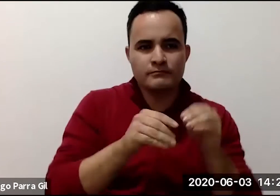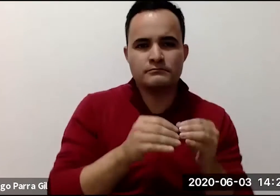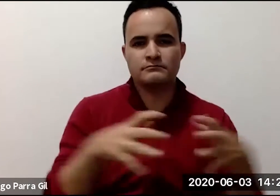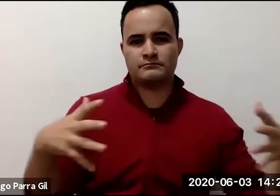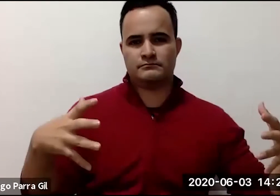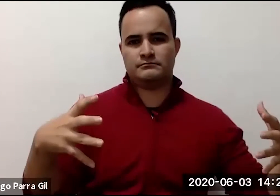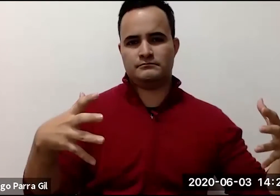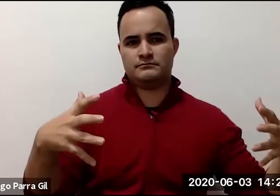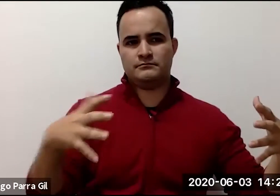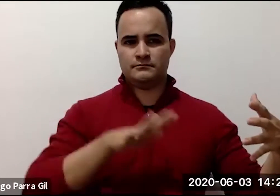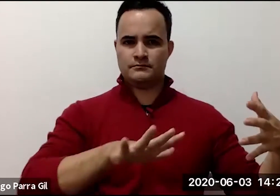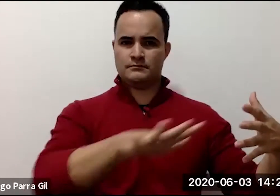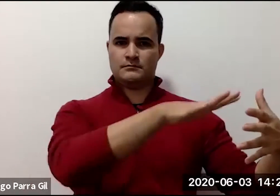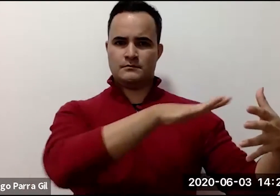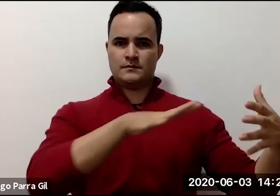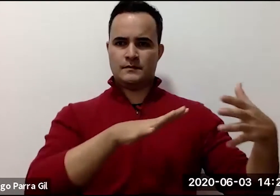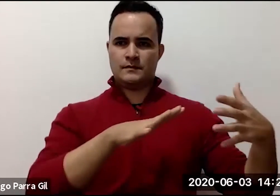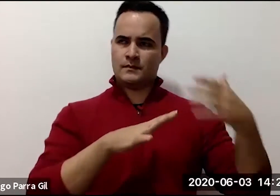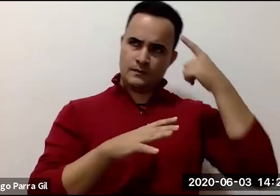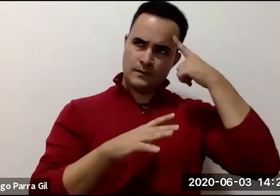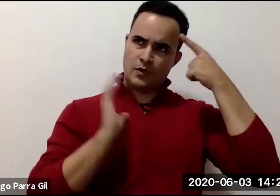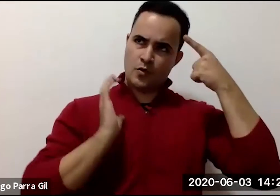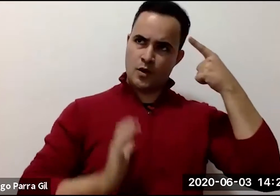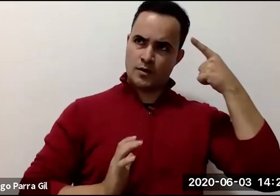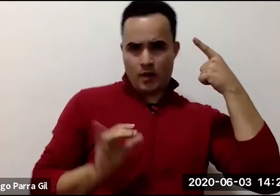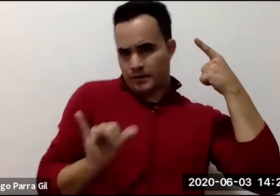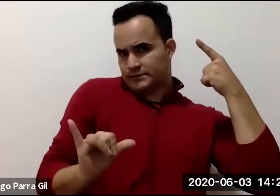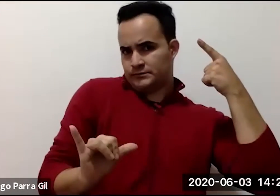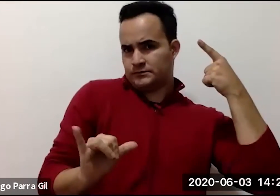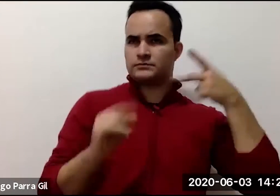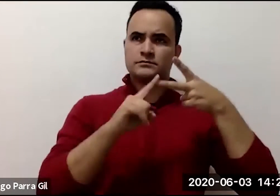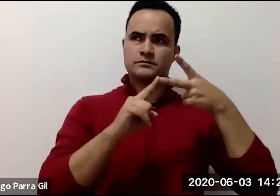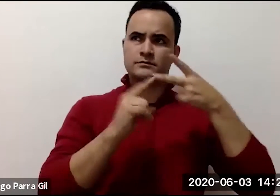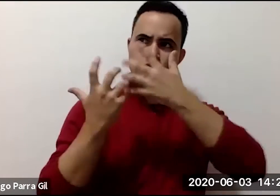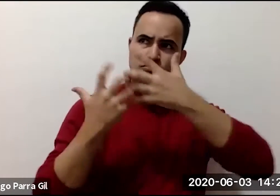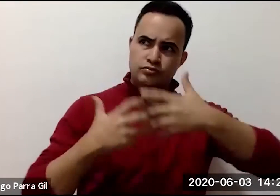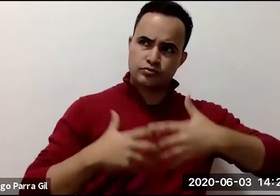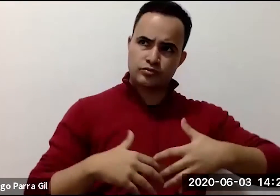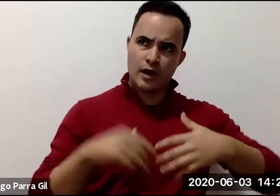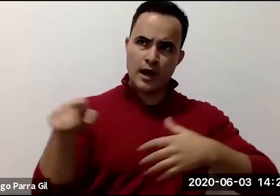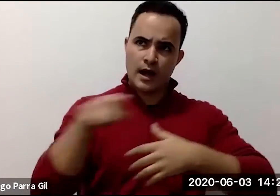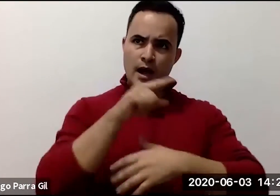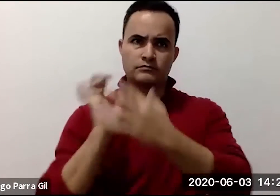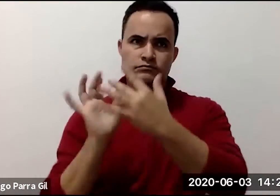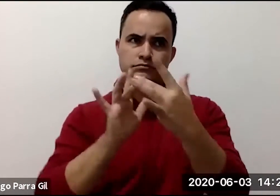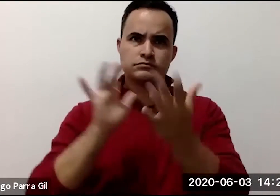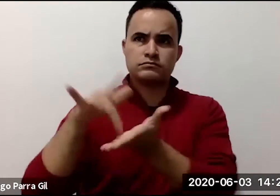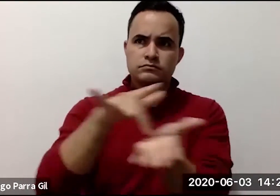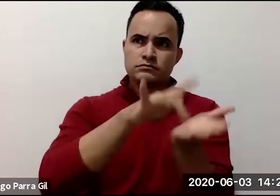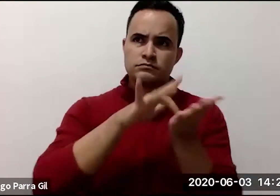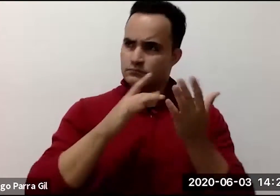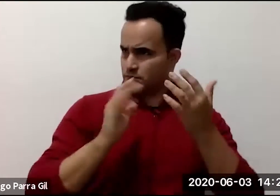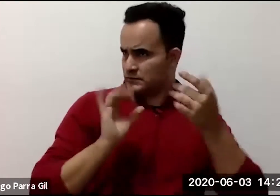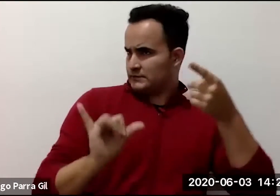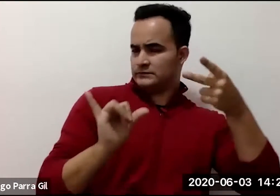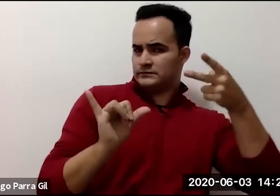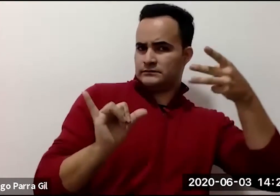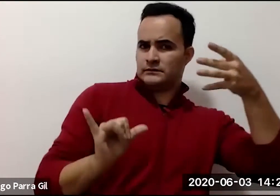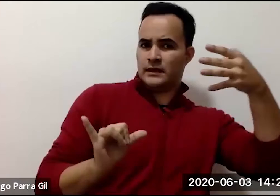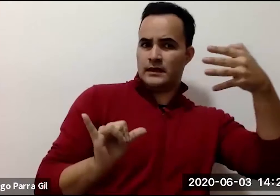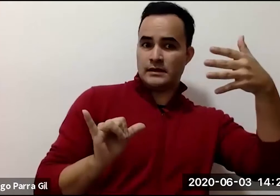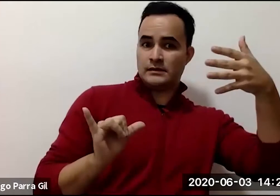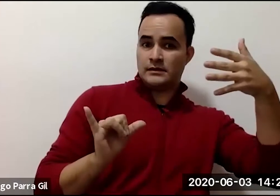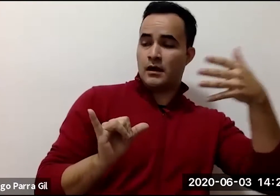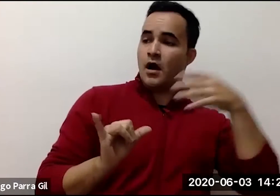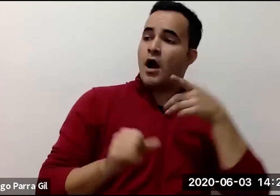de cómo es un cuerpo, cómo funciona un cuerpo, cómo produce un cuerpo, ¿no? Entonces, el estrés o la afección que genera a un